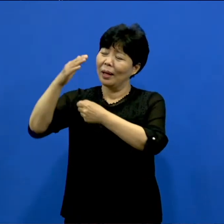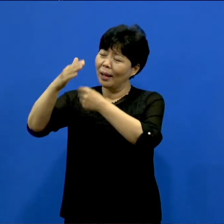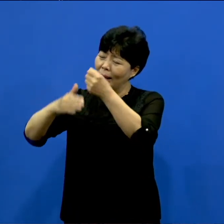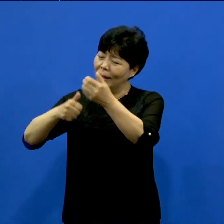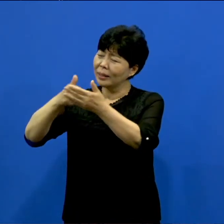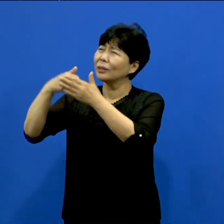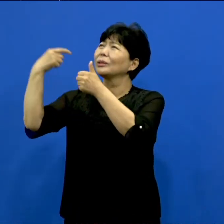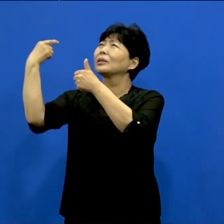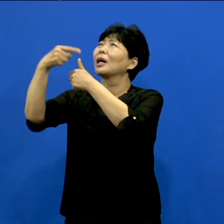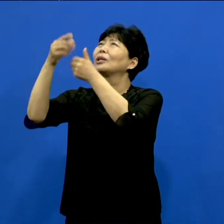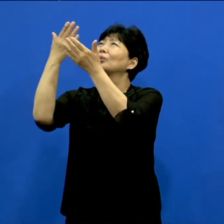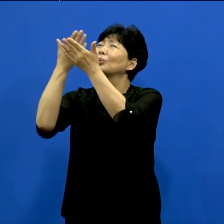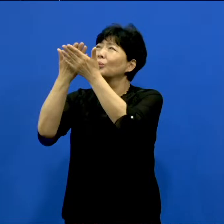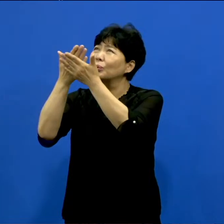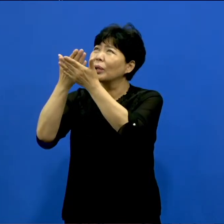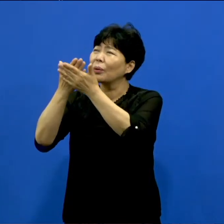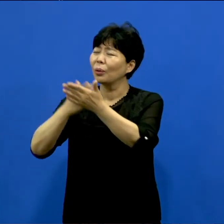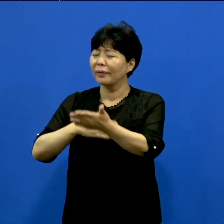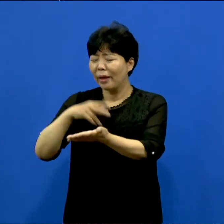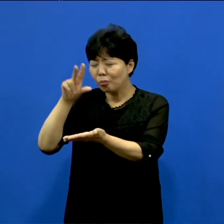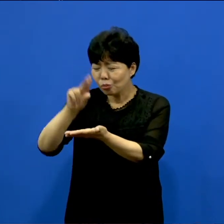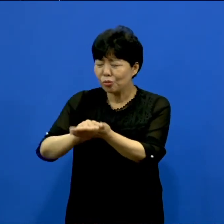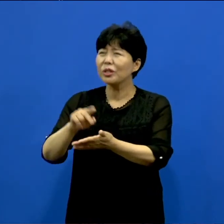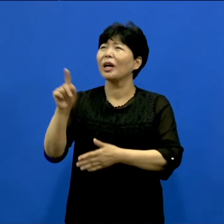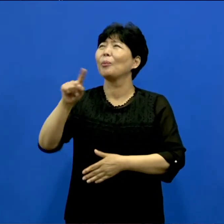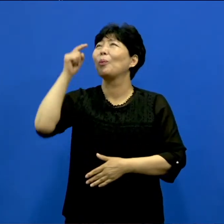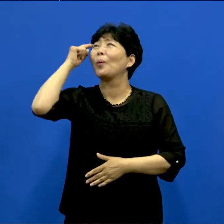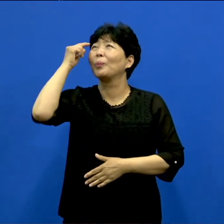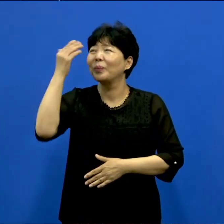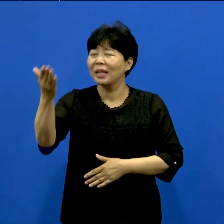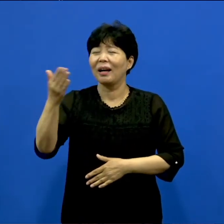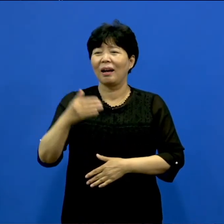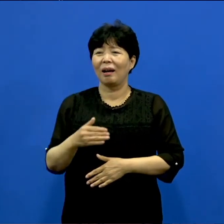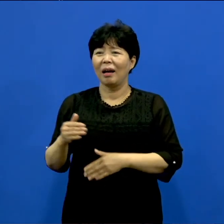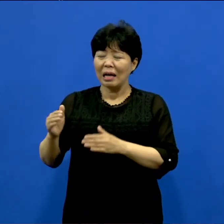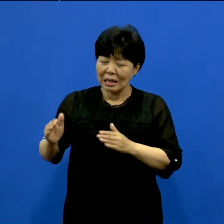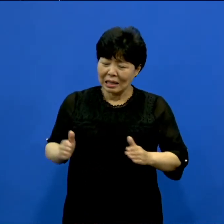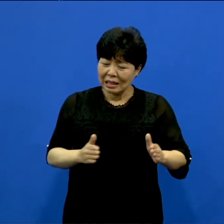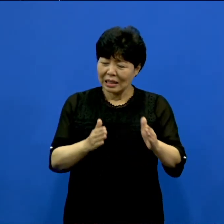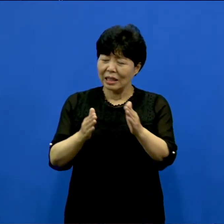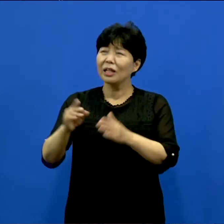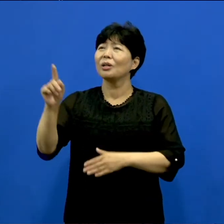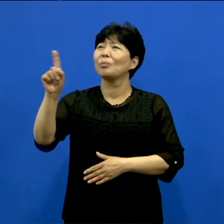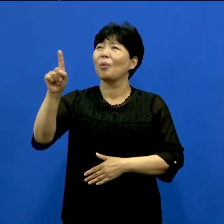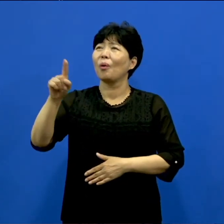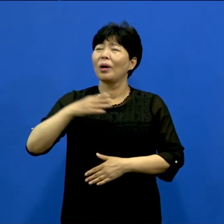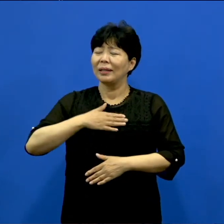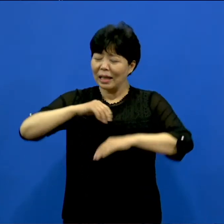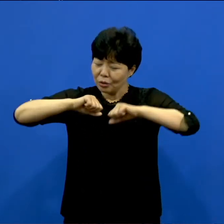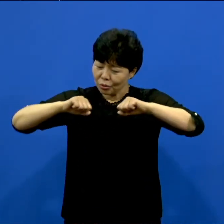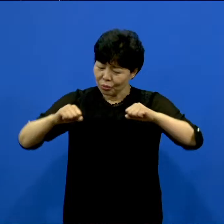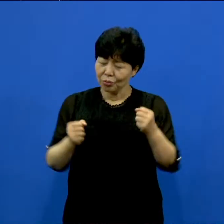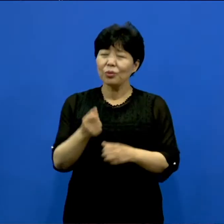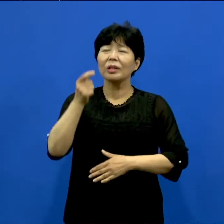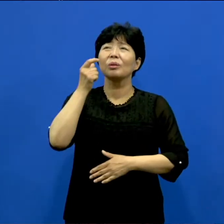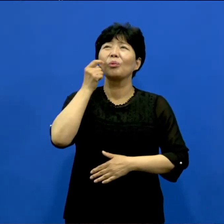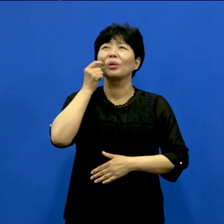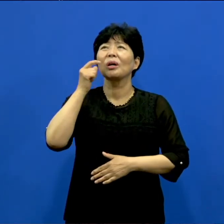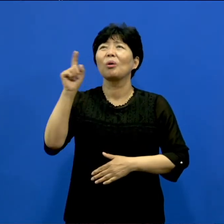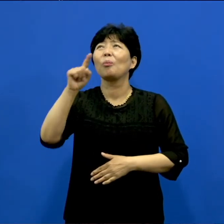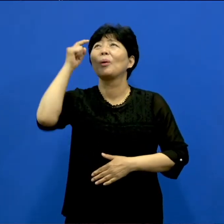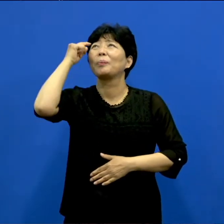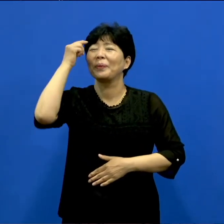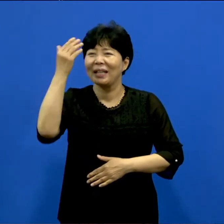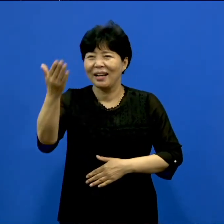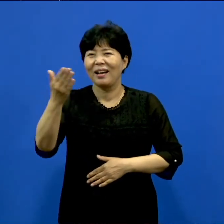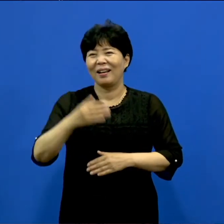무엇이 문제입니까? 어디에서 길을 찾아야 됩니까? 어디에 내가 순종하지 못하는 부분이 무엇입니까? 하나님